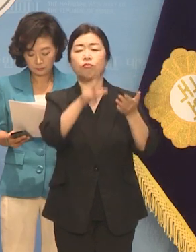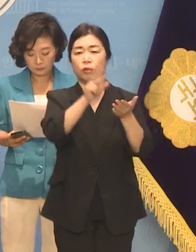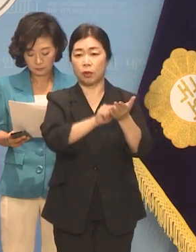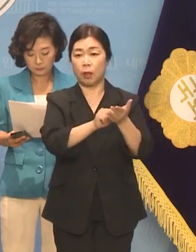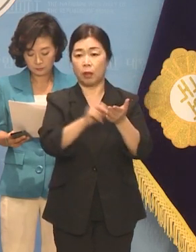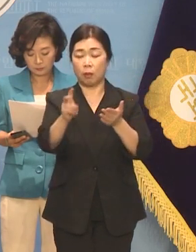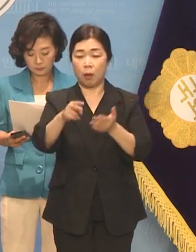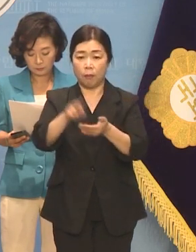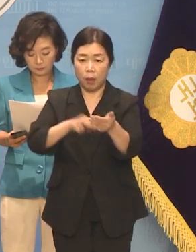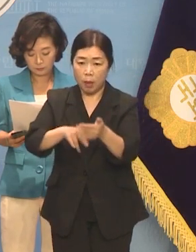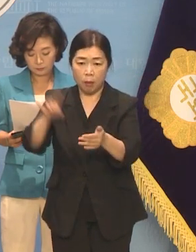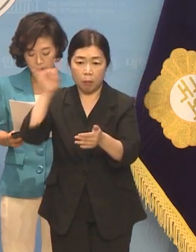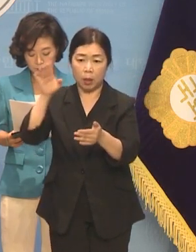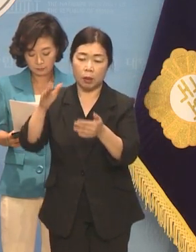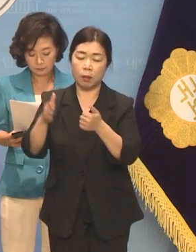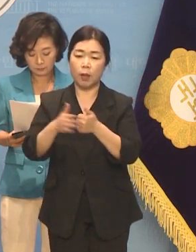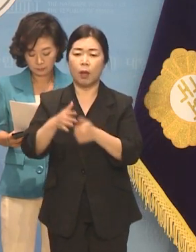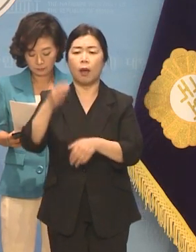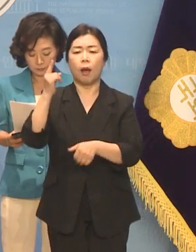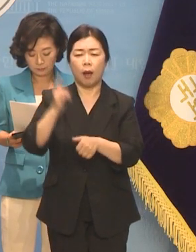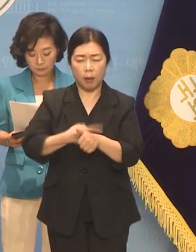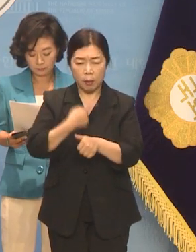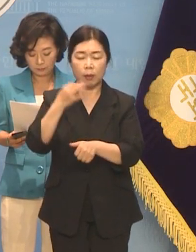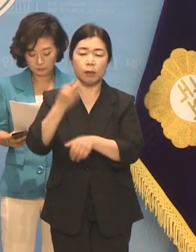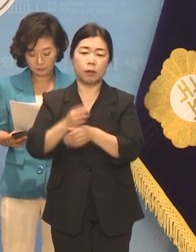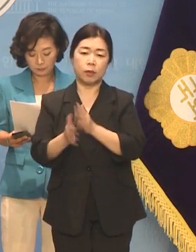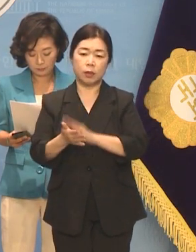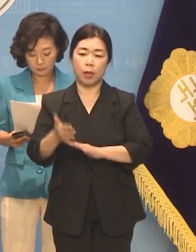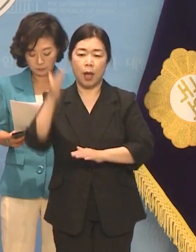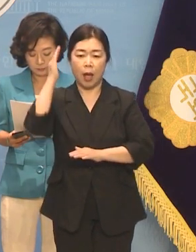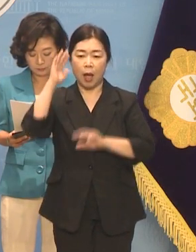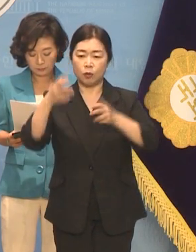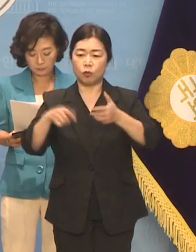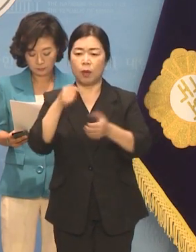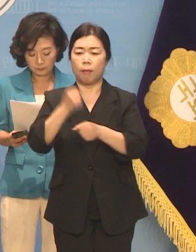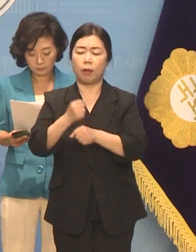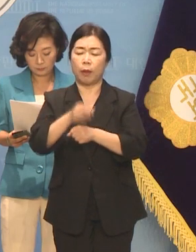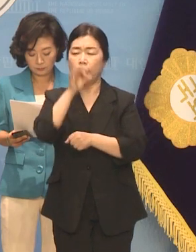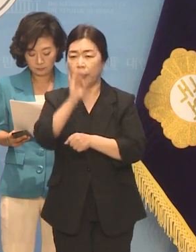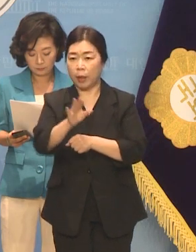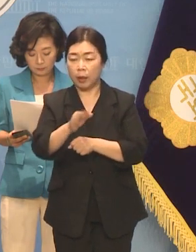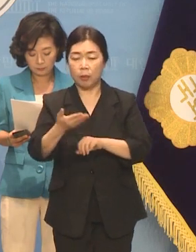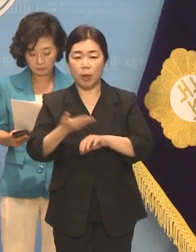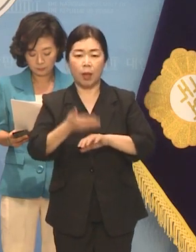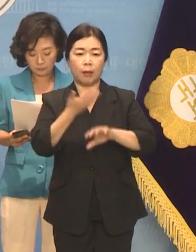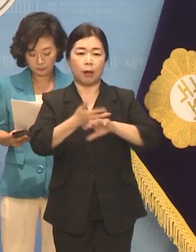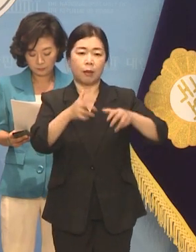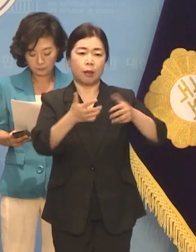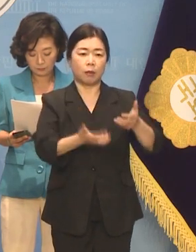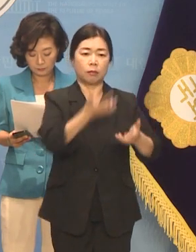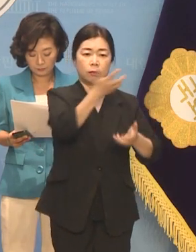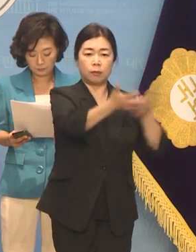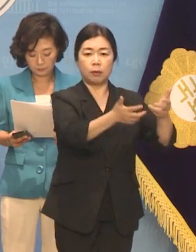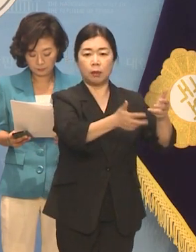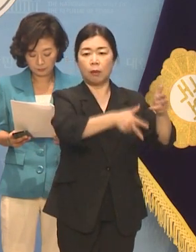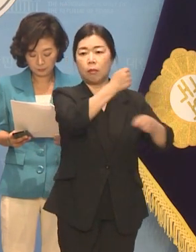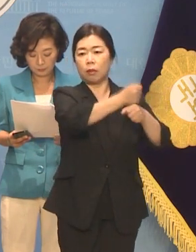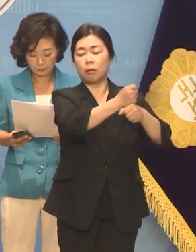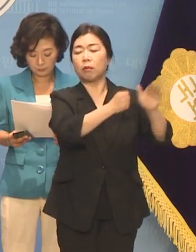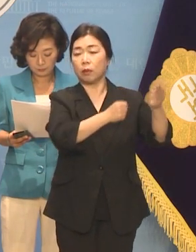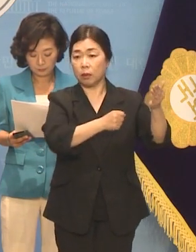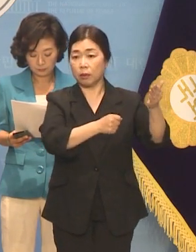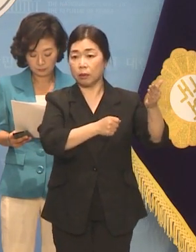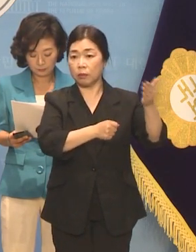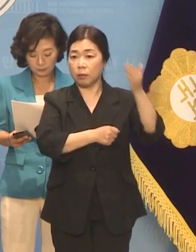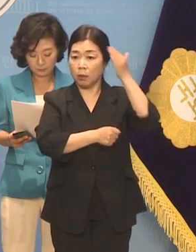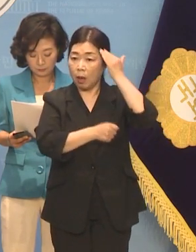기지의 해외 이전이 불보듯 뻔하다. 우리의 주력 산업인 반도체 역시 마찬가지다. 한국의